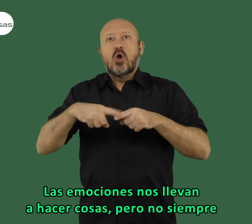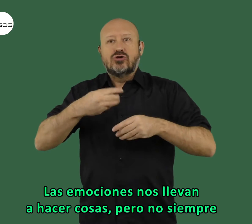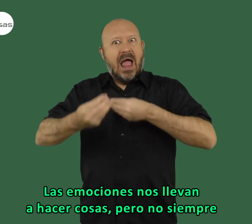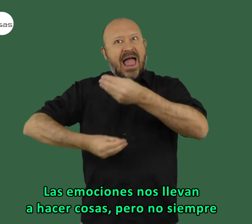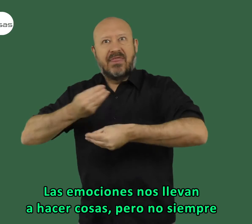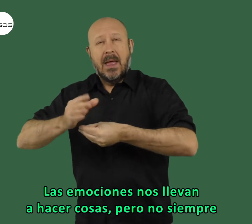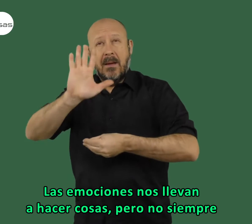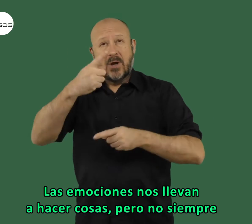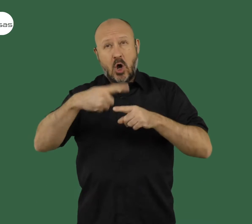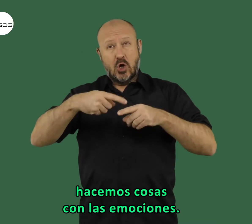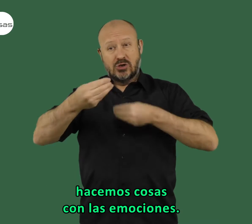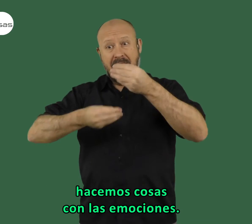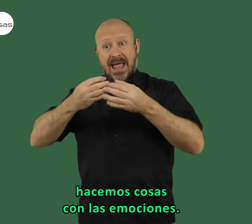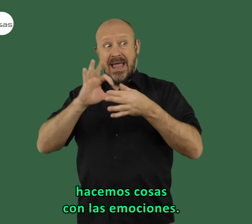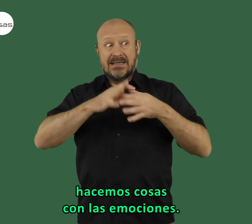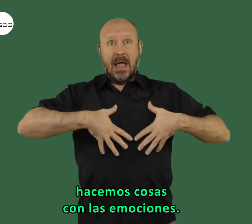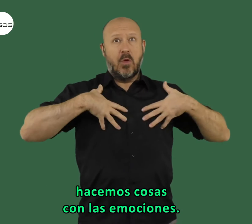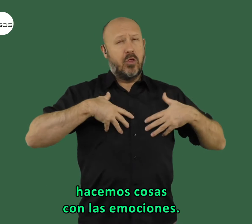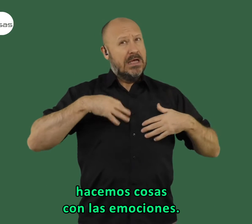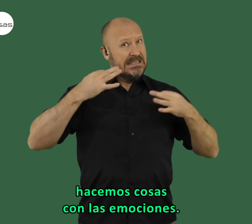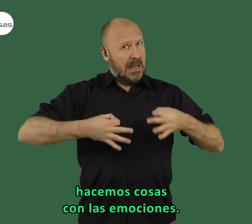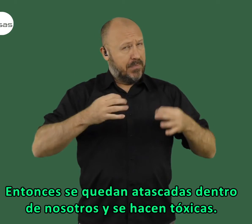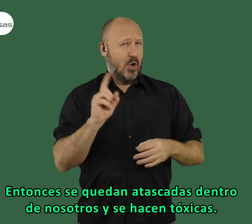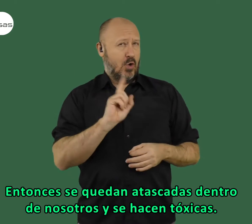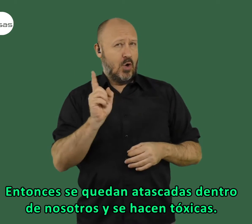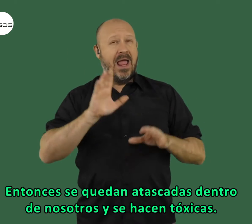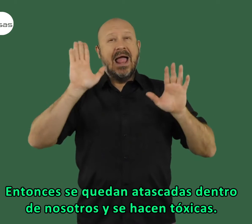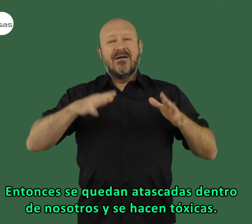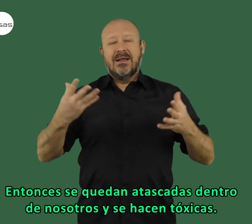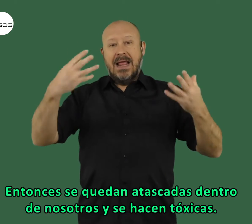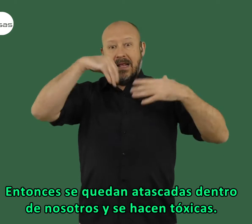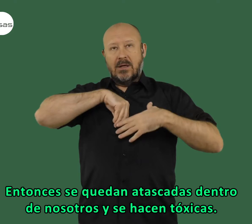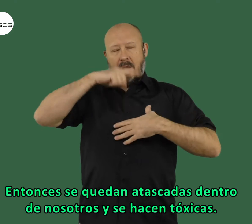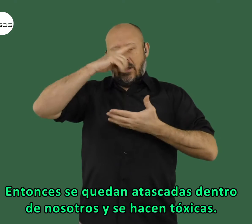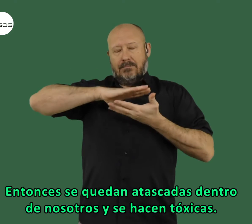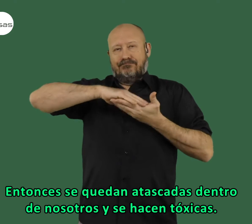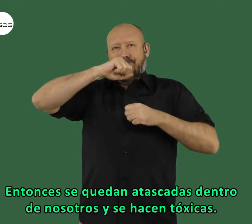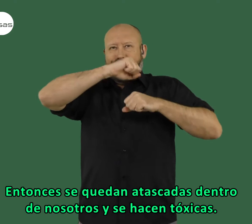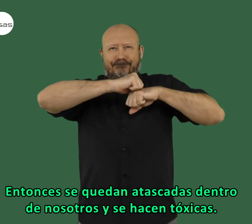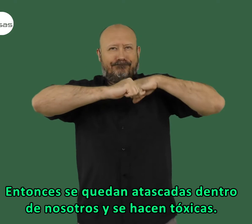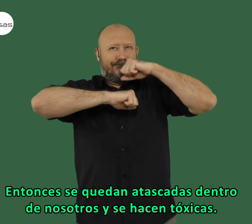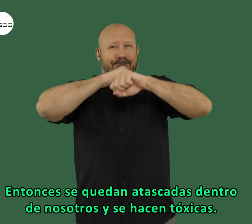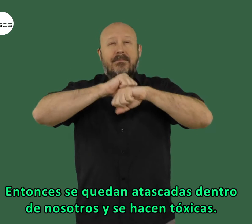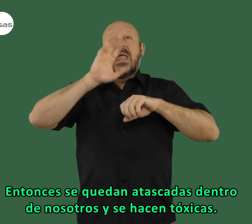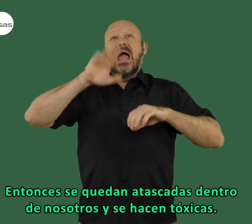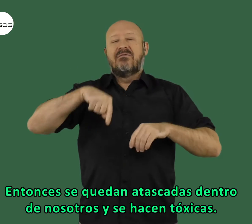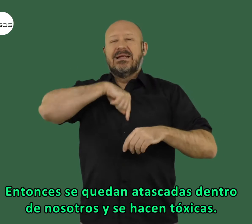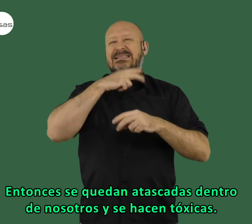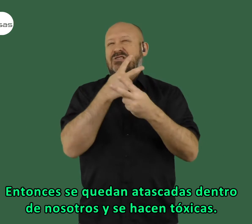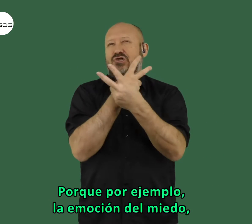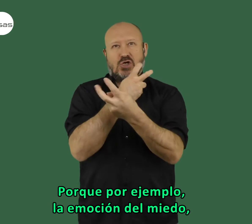cosas, pero no siempre hacemos cosas con las emociones. Entonces se quedan atascadas dentro de nosotros y se